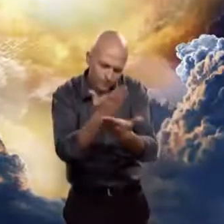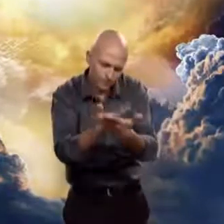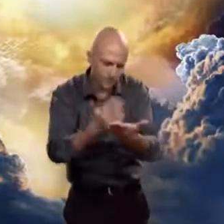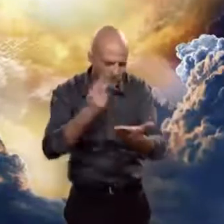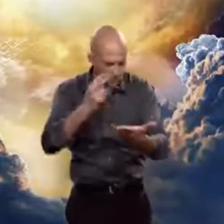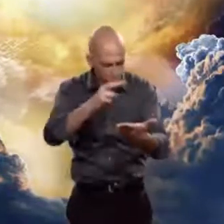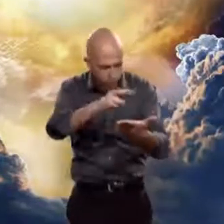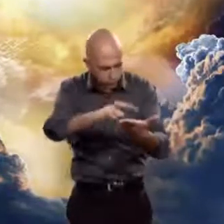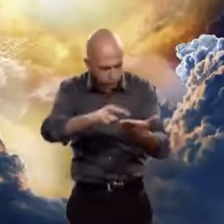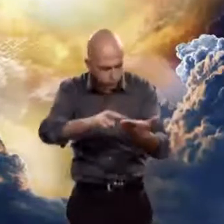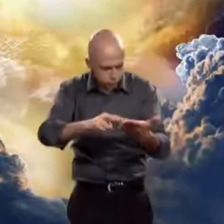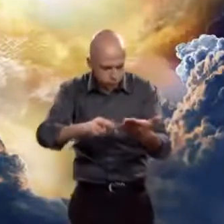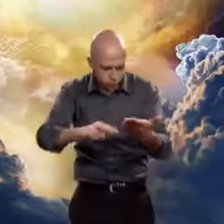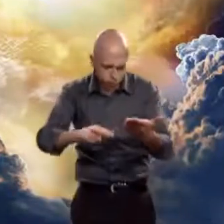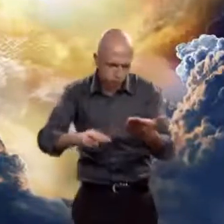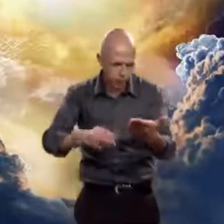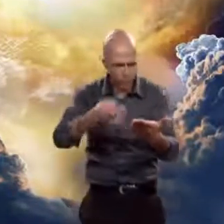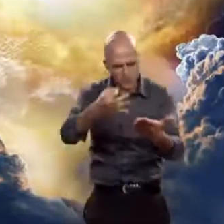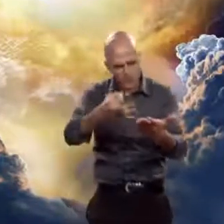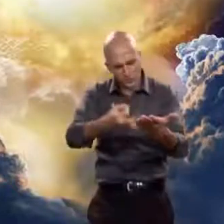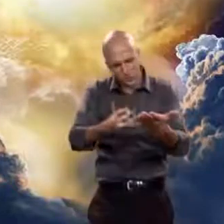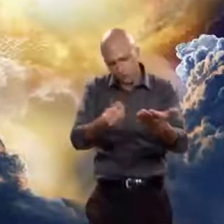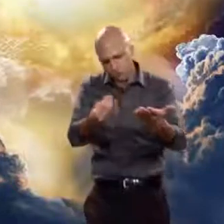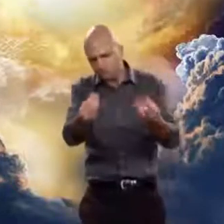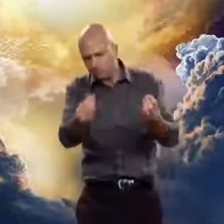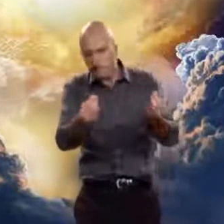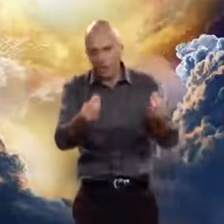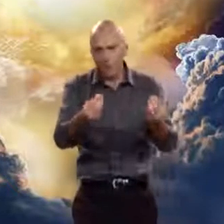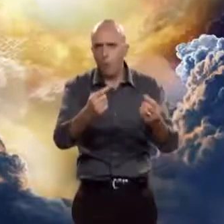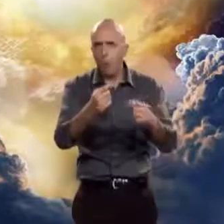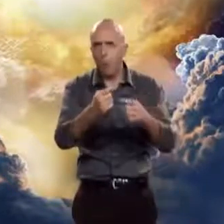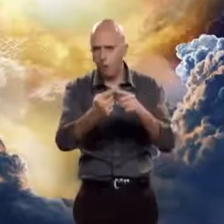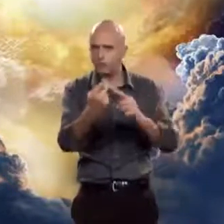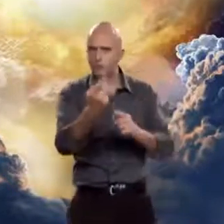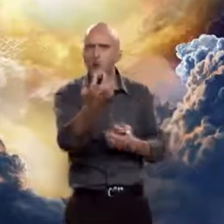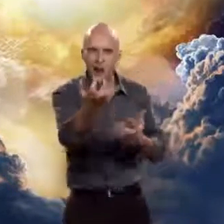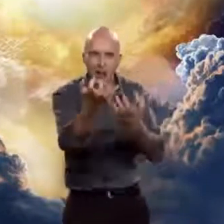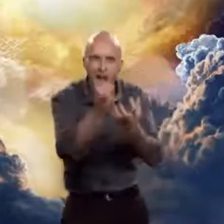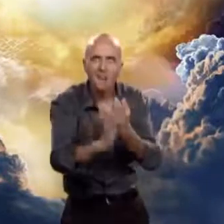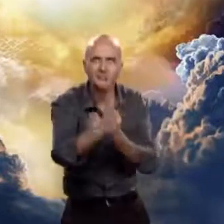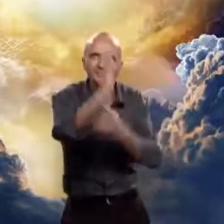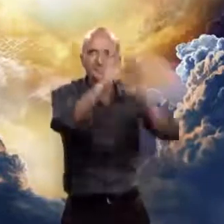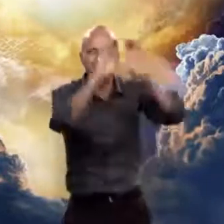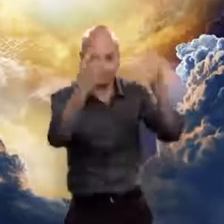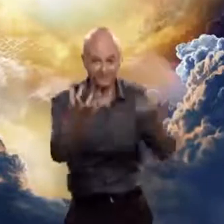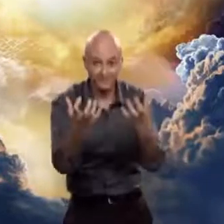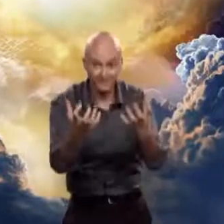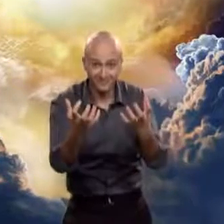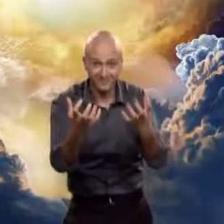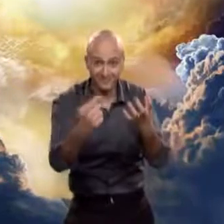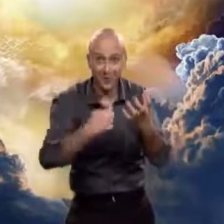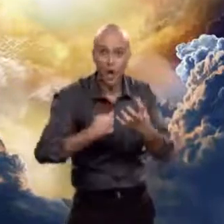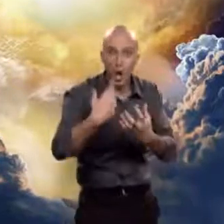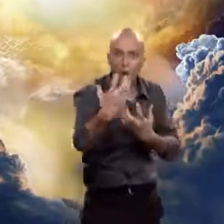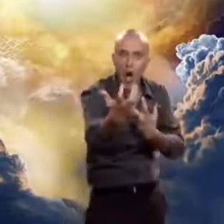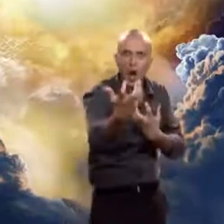necessitam. O conselheiro, o Espírito Santo, que o Pai enviará em meu nome, lhes ensinará todas as coisas e lhes